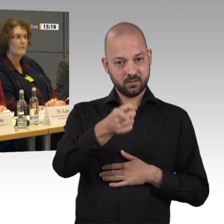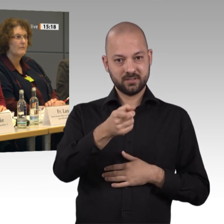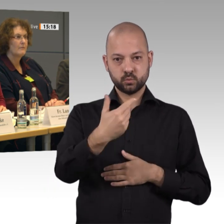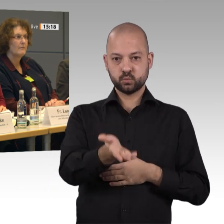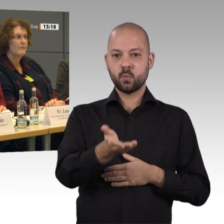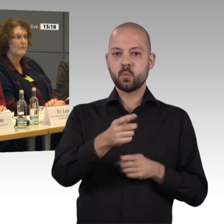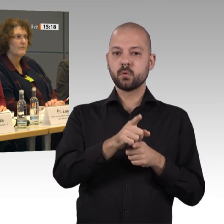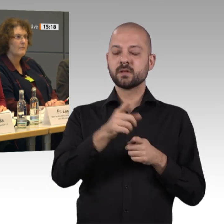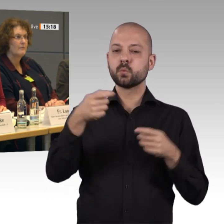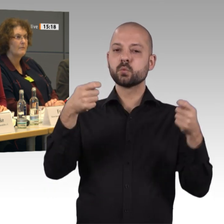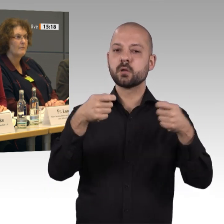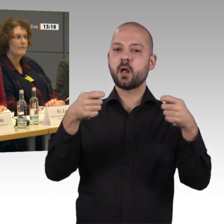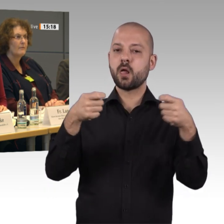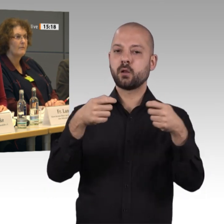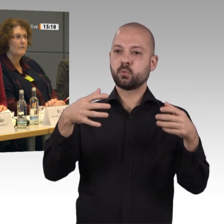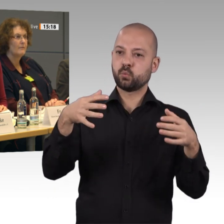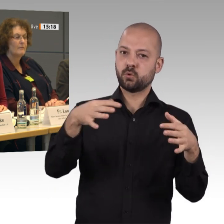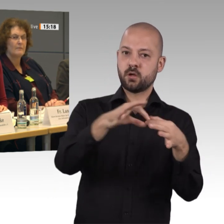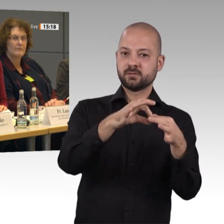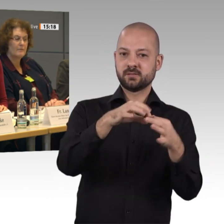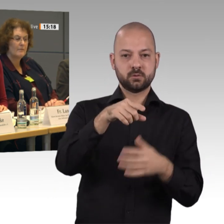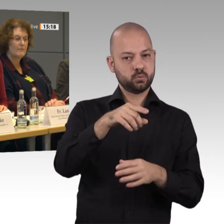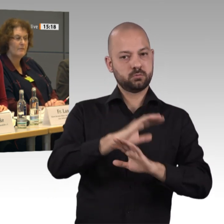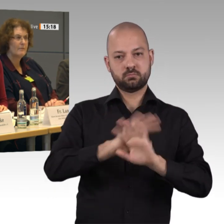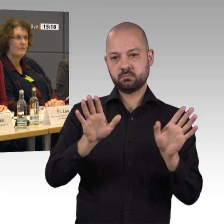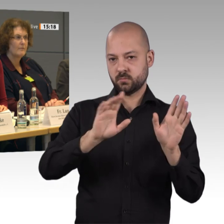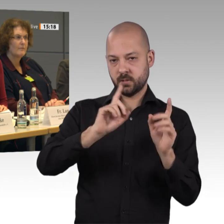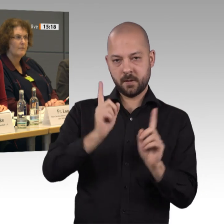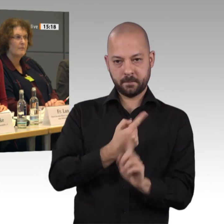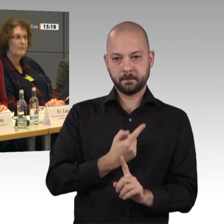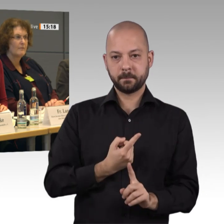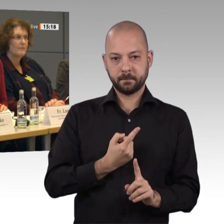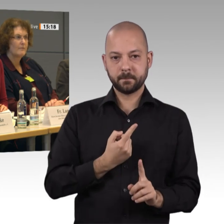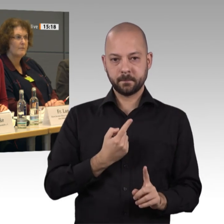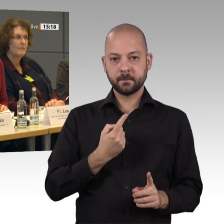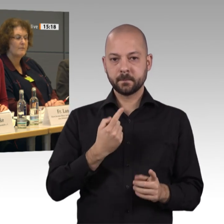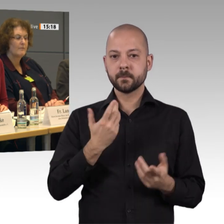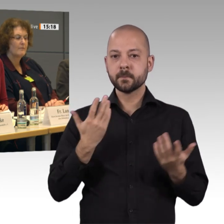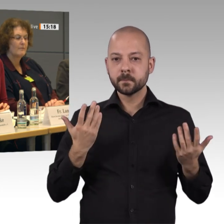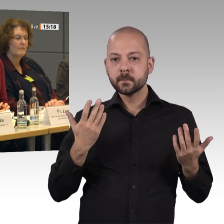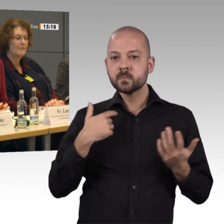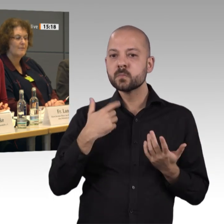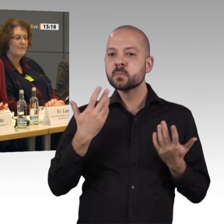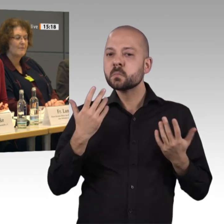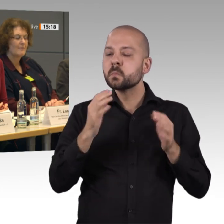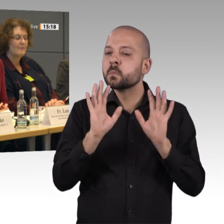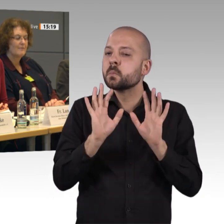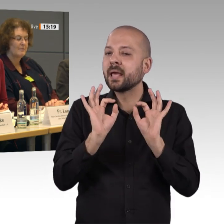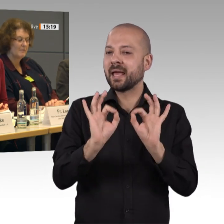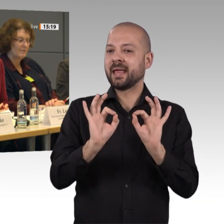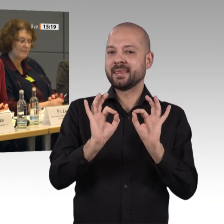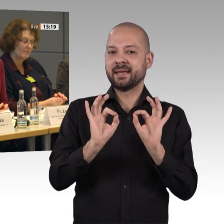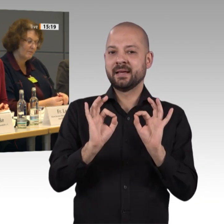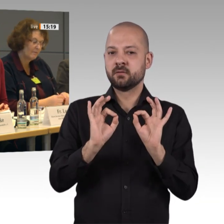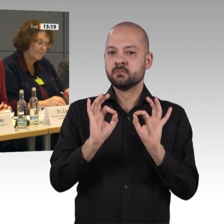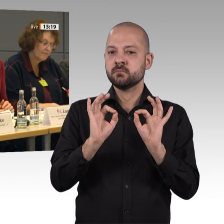sollte. Bitte ums Mikros. Entschuldigung. Sie sind nicht überall vernehmbar. Bei der zweiten Teil der Frage